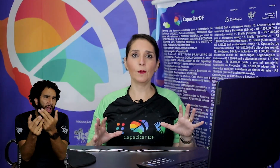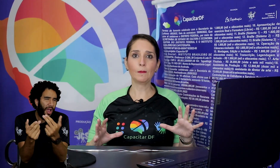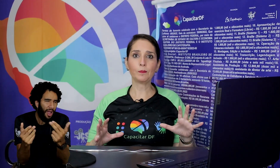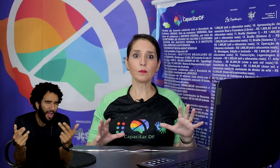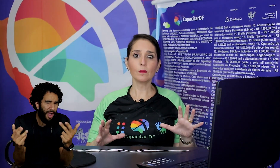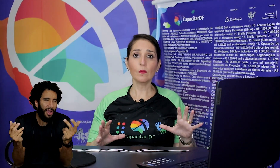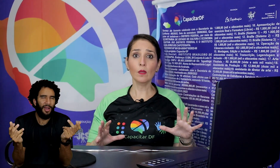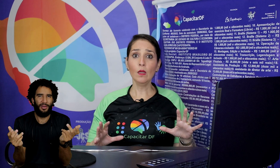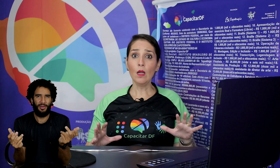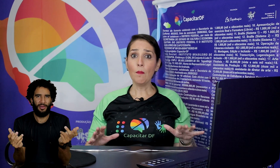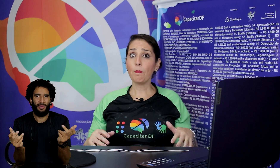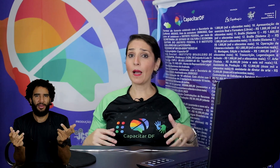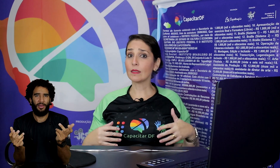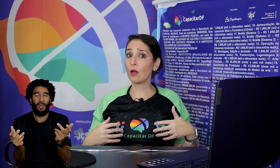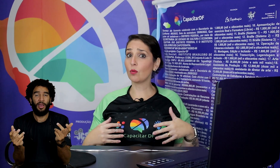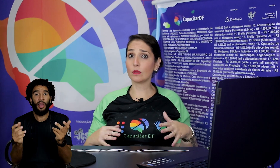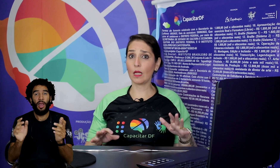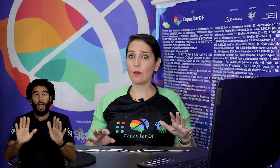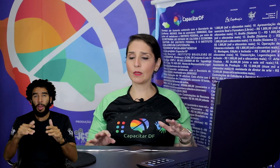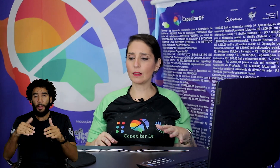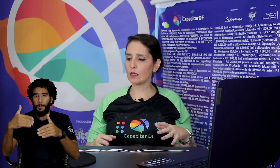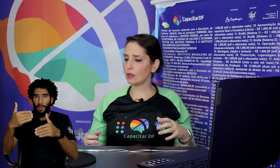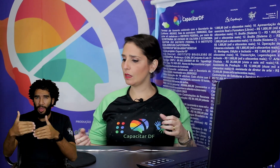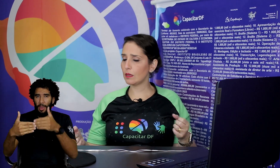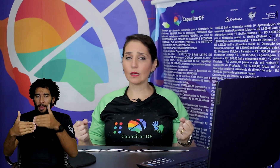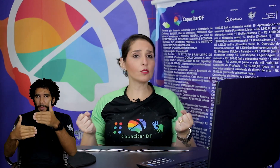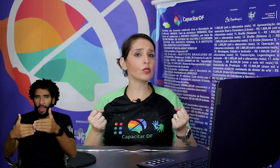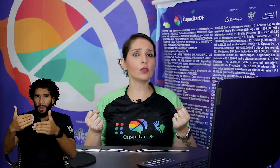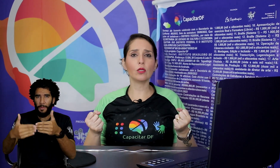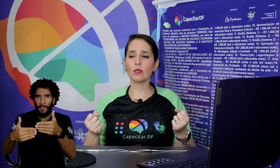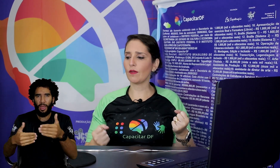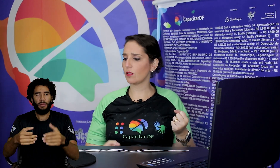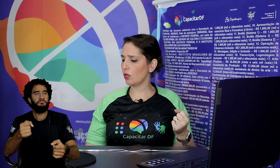fazendo. Passa algum tempo, você está assim,